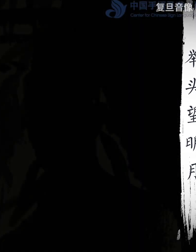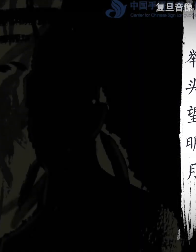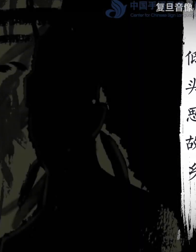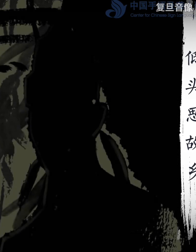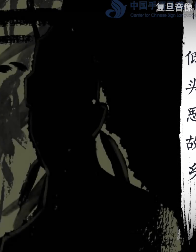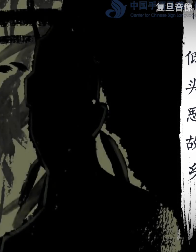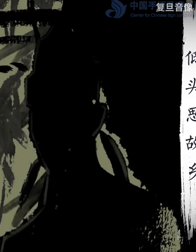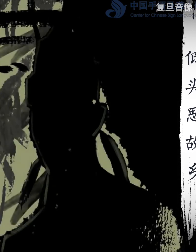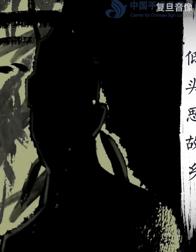低头